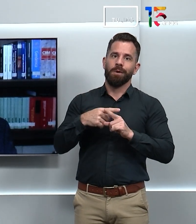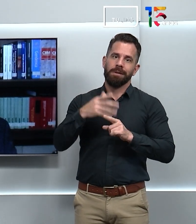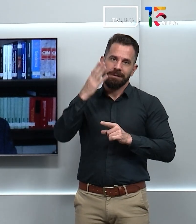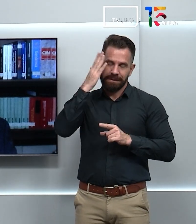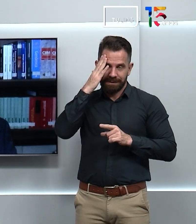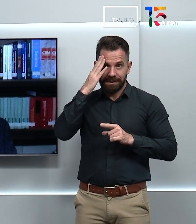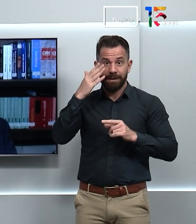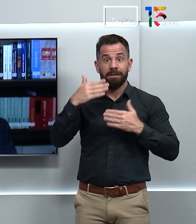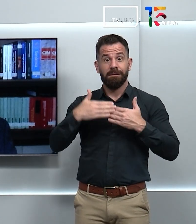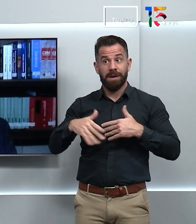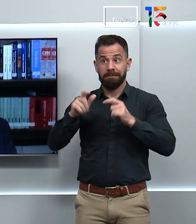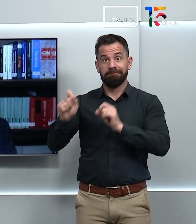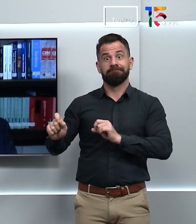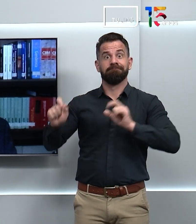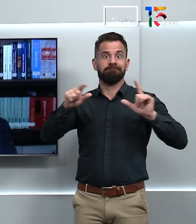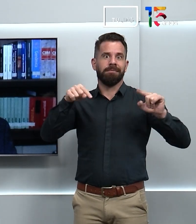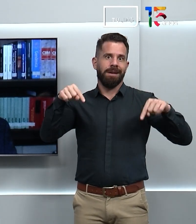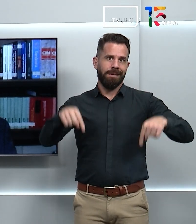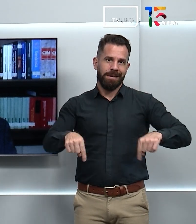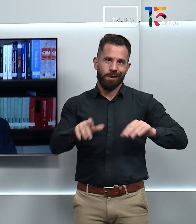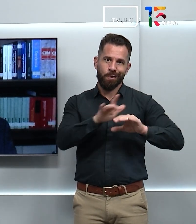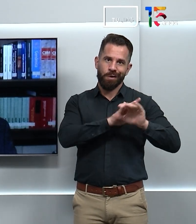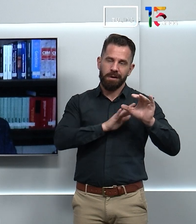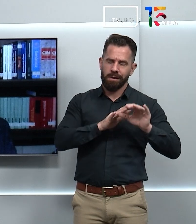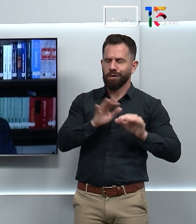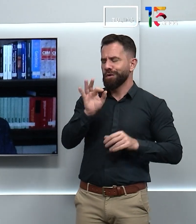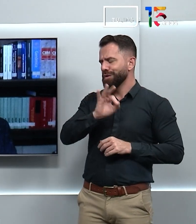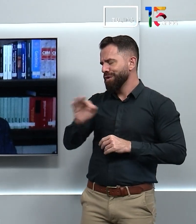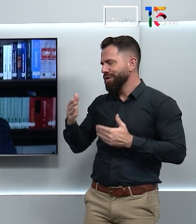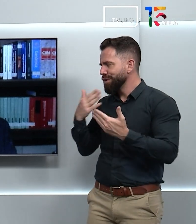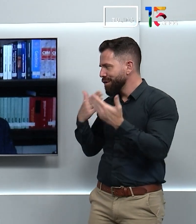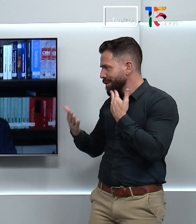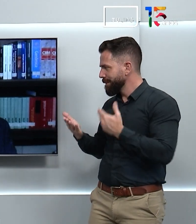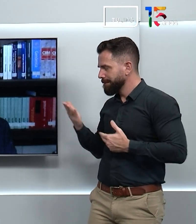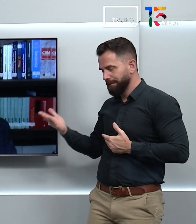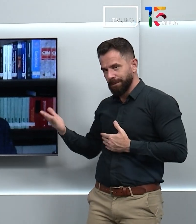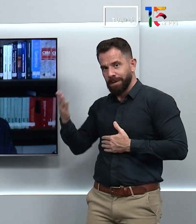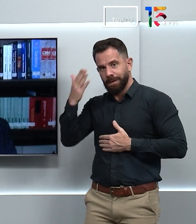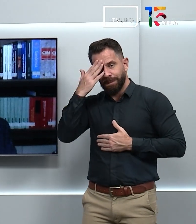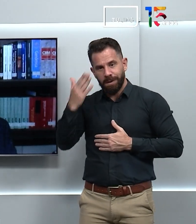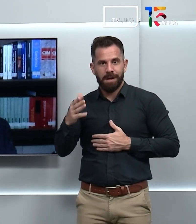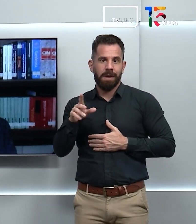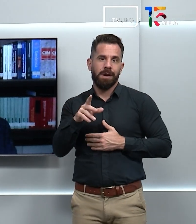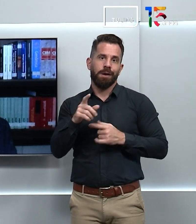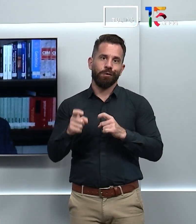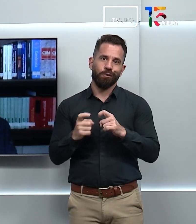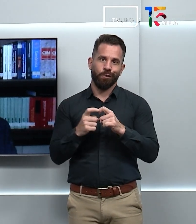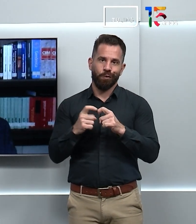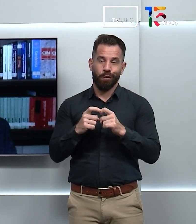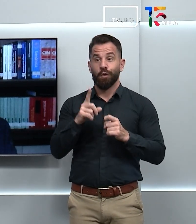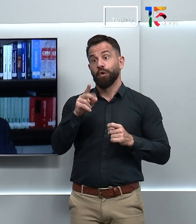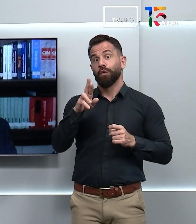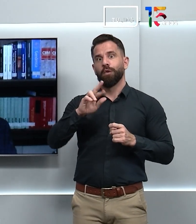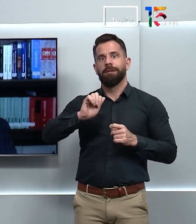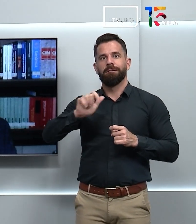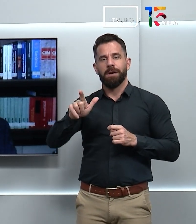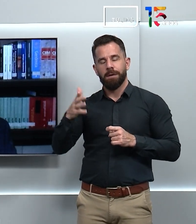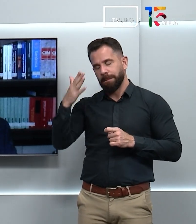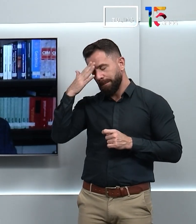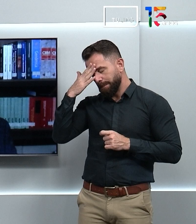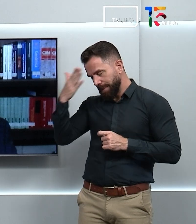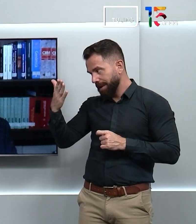esse programa. Muito bom essa conversa com o nosso médico nutrólogo, doutor Durval. Até a próxima. Muito obrigada pelo seu